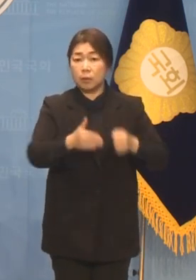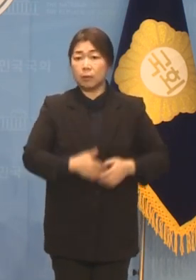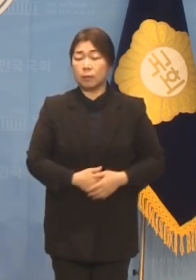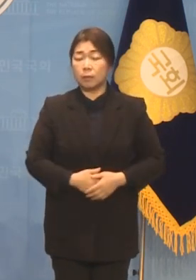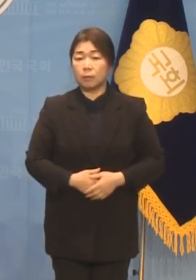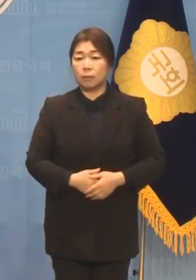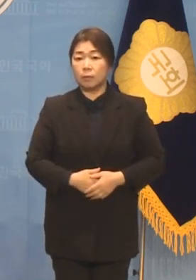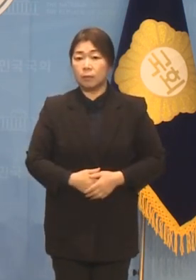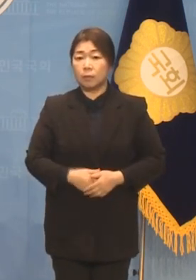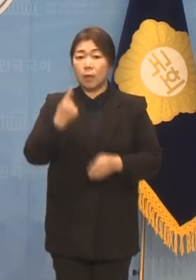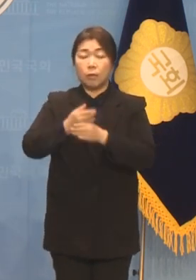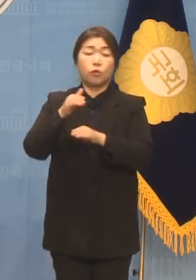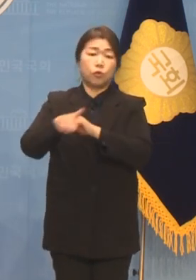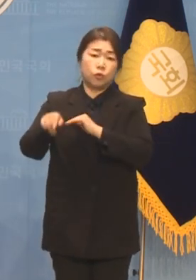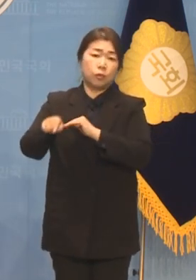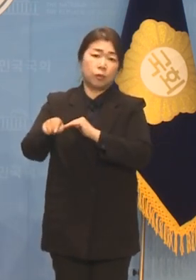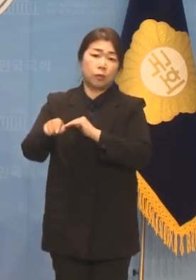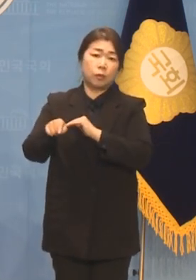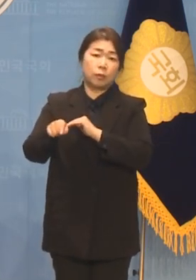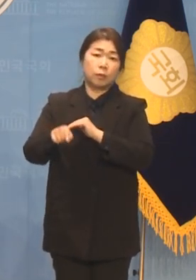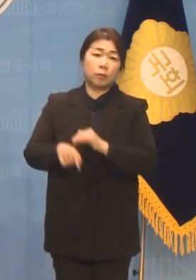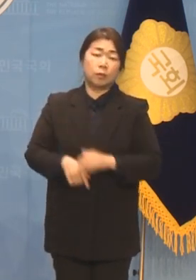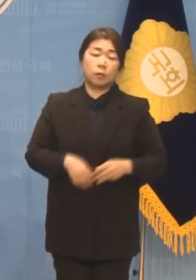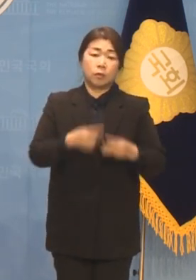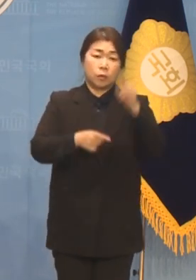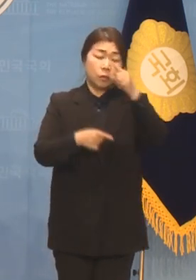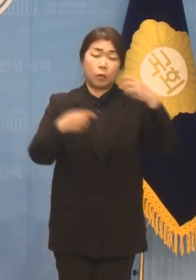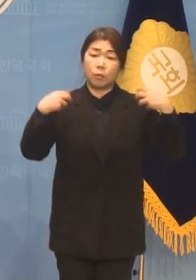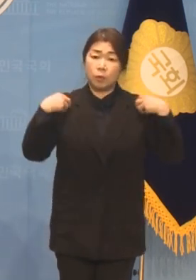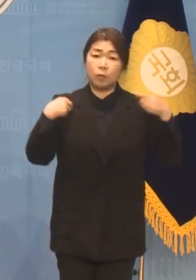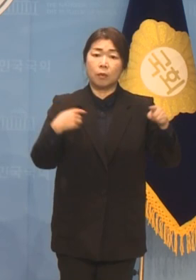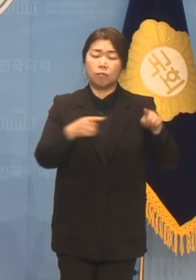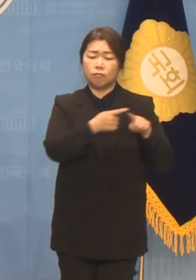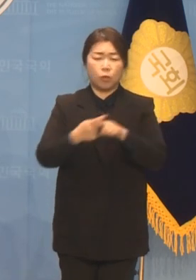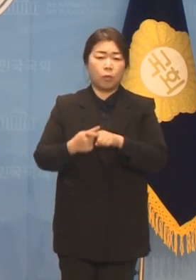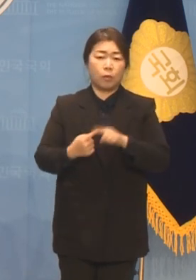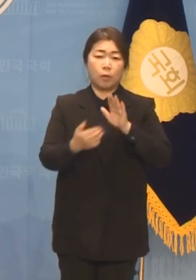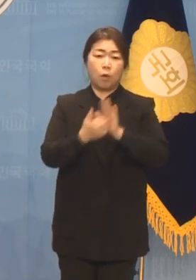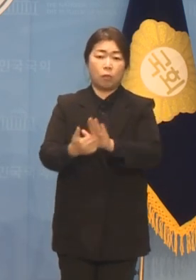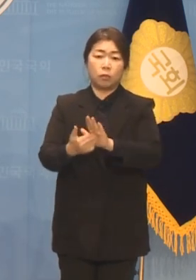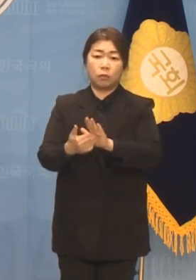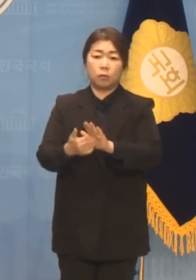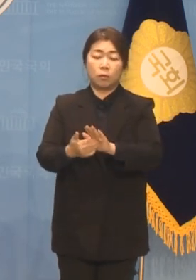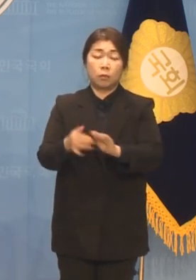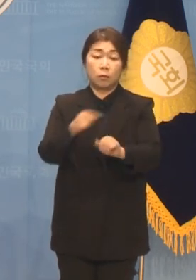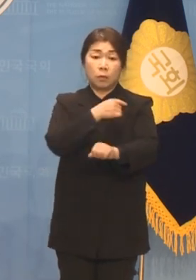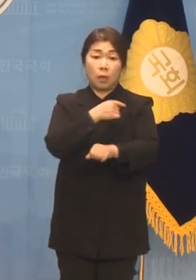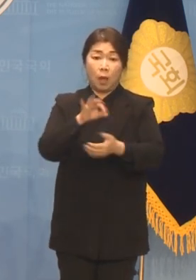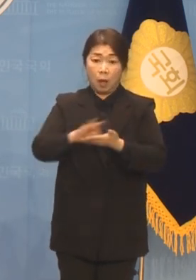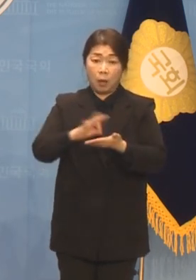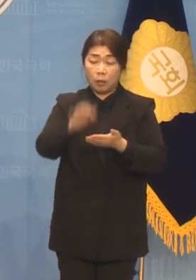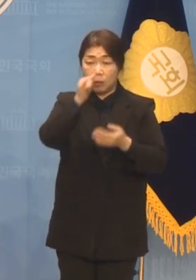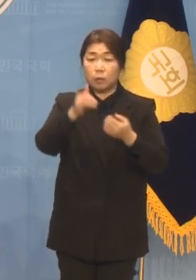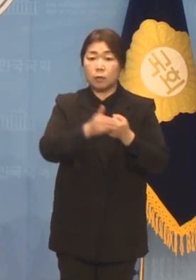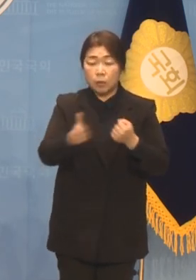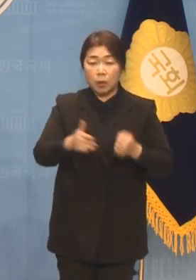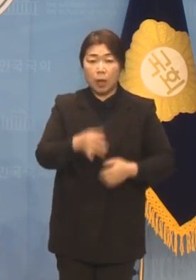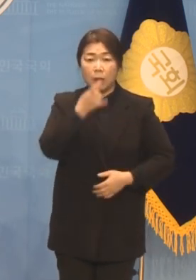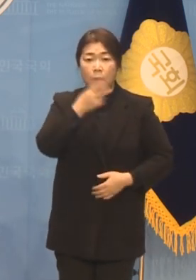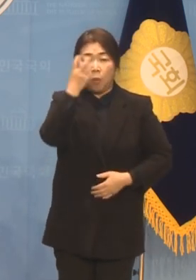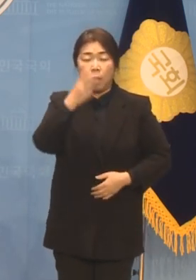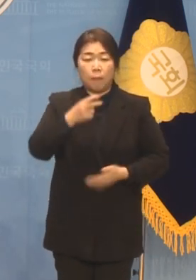이미 민주진보 진영의 야당들은 윤석열 정권의 반헌법적 거부권 남발에 저항해 양곡관리법,